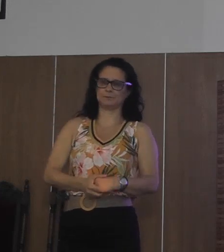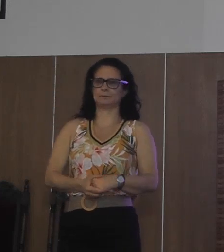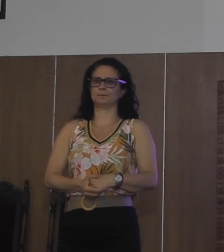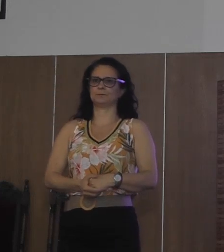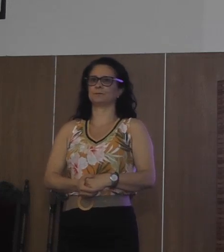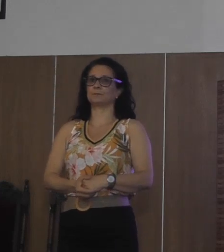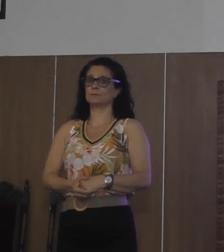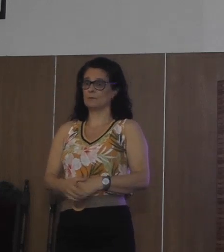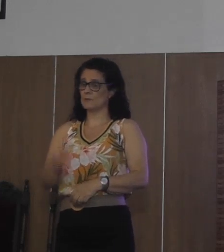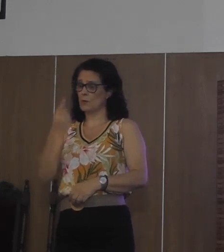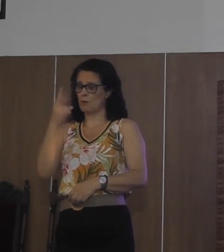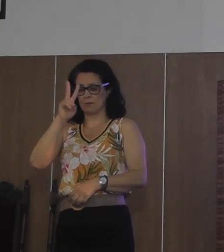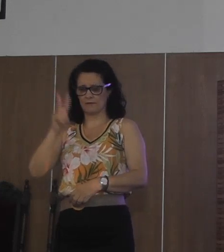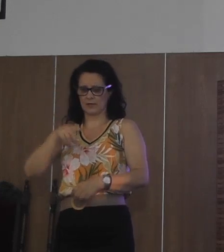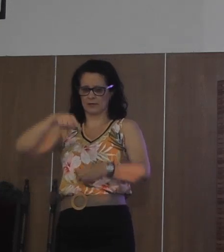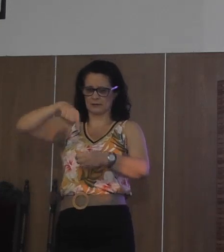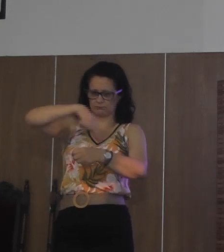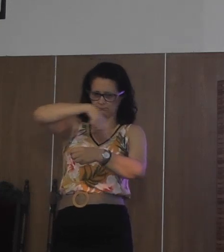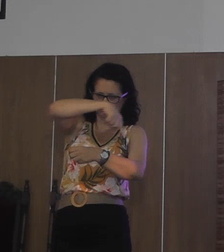Vamos rodear uma vez só.